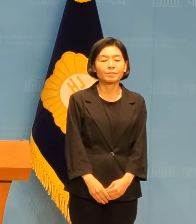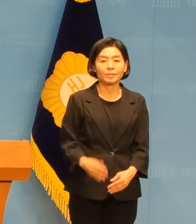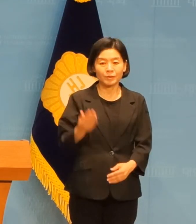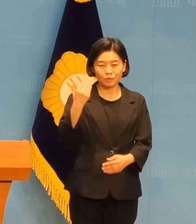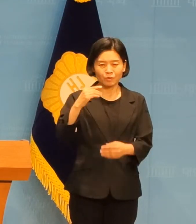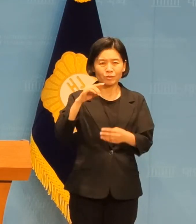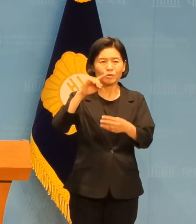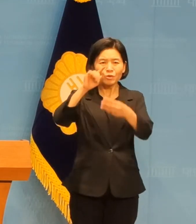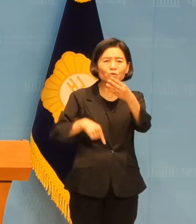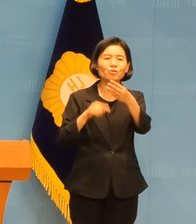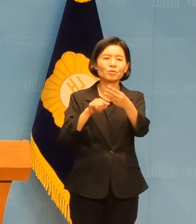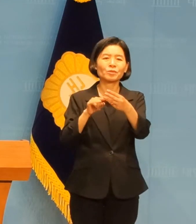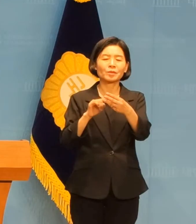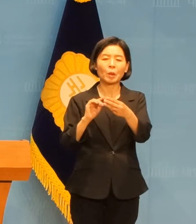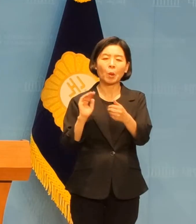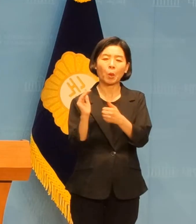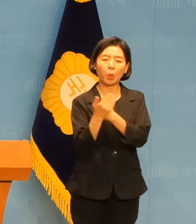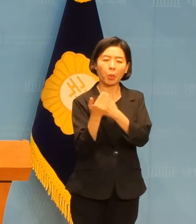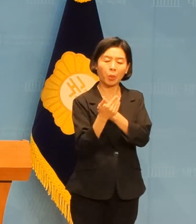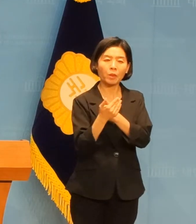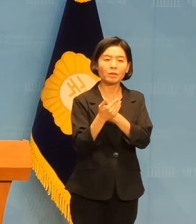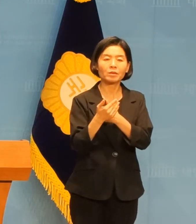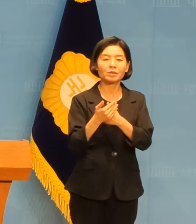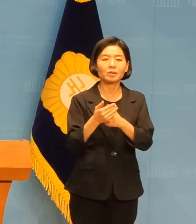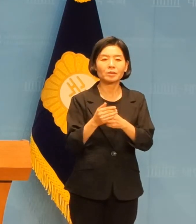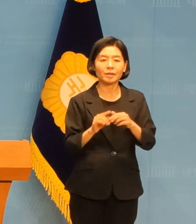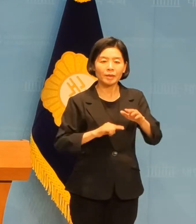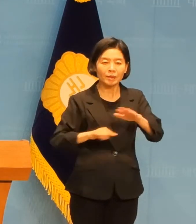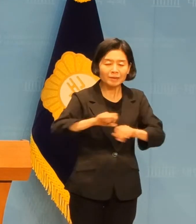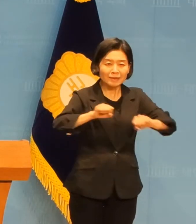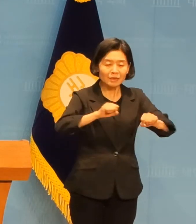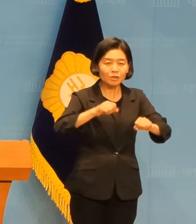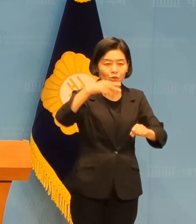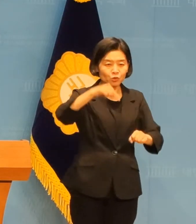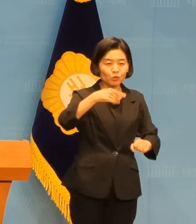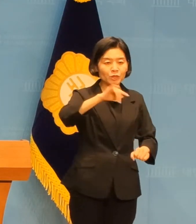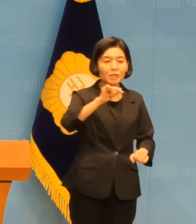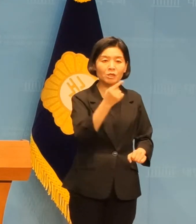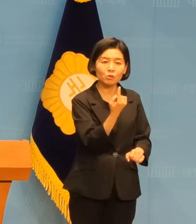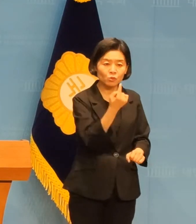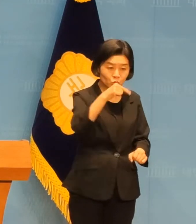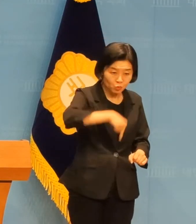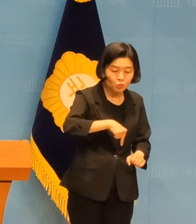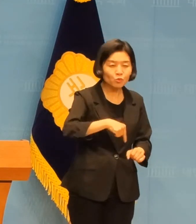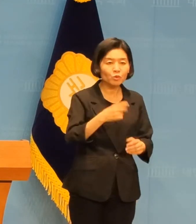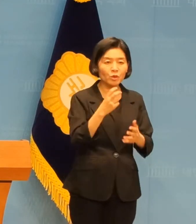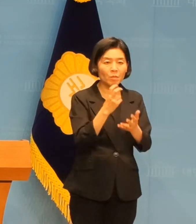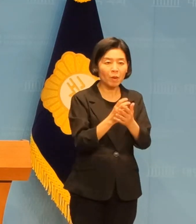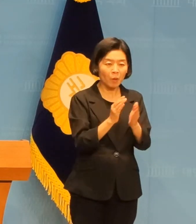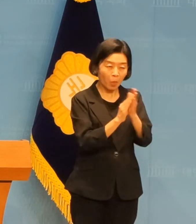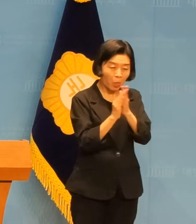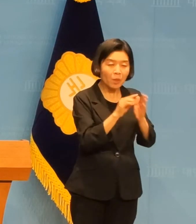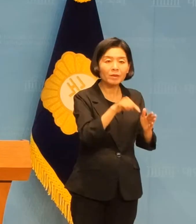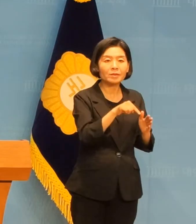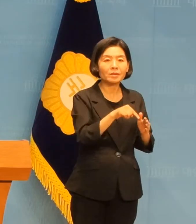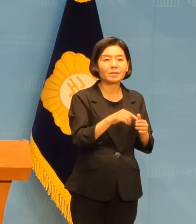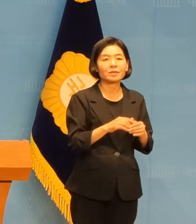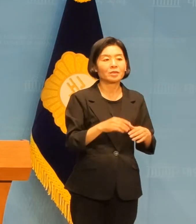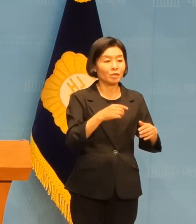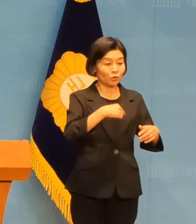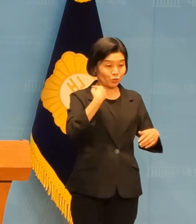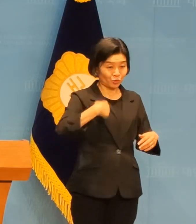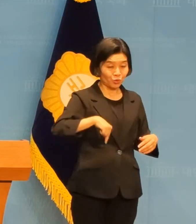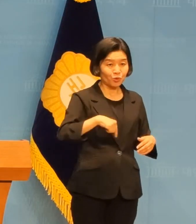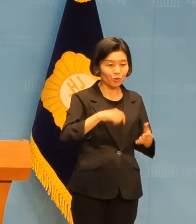윤석열의 호위무사이자 법기술자 주진우 의원의 중국 무비자 입국 정책에 대한 거짓 선동에